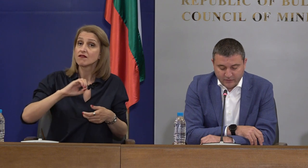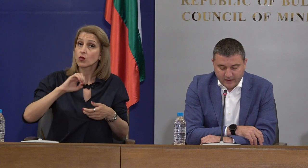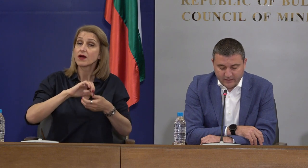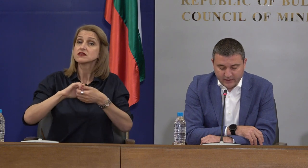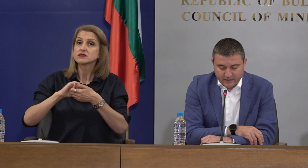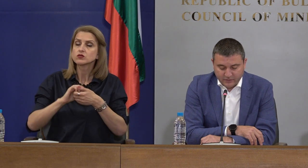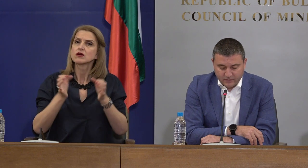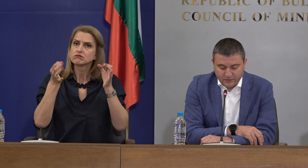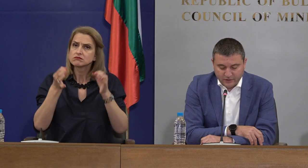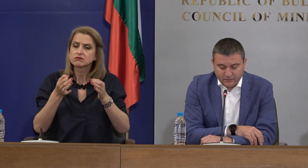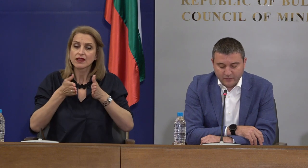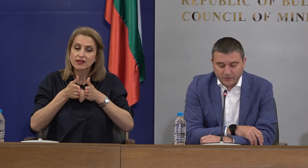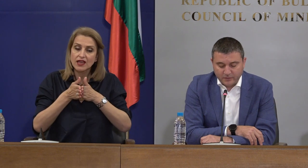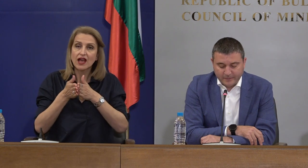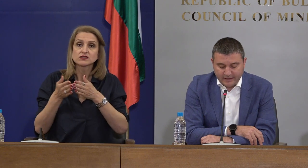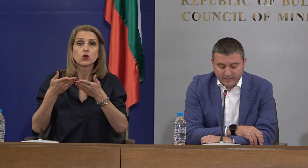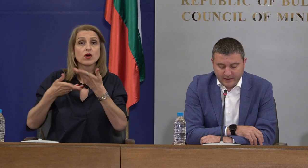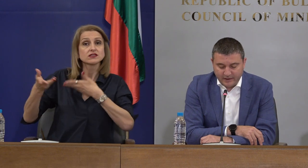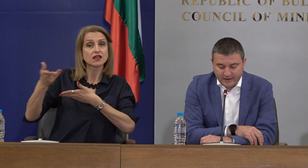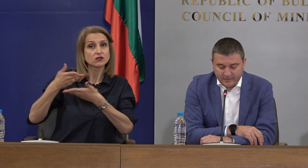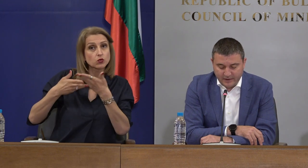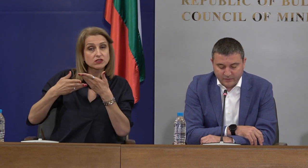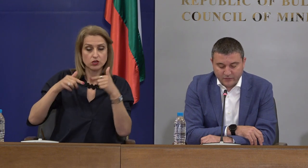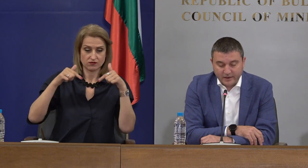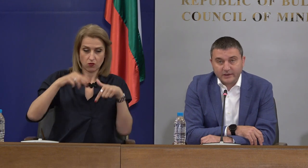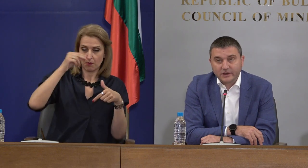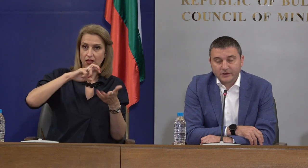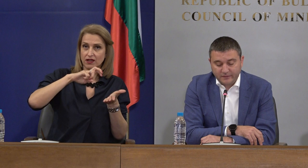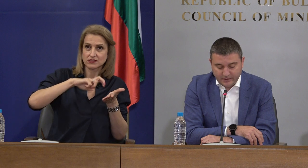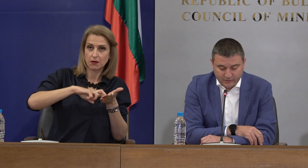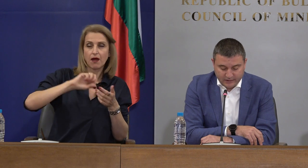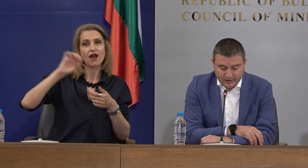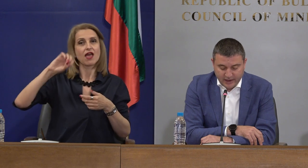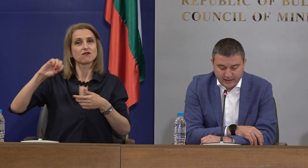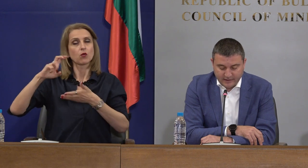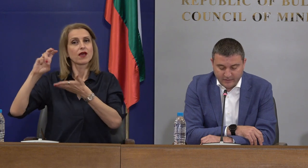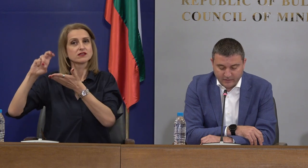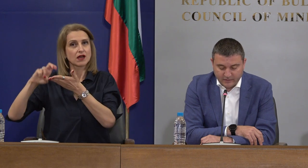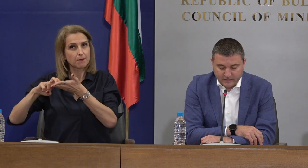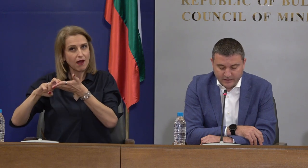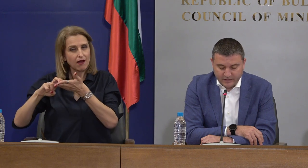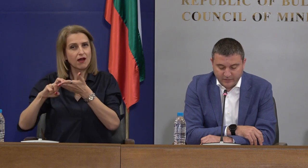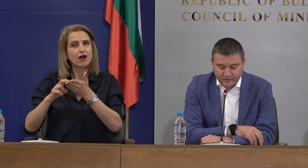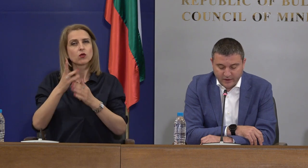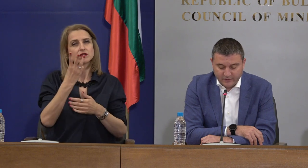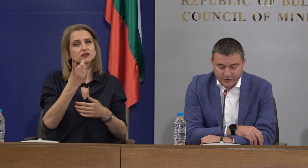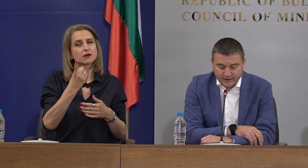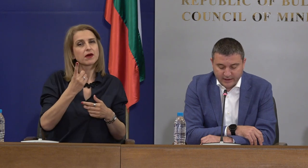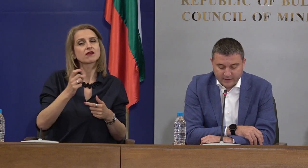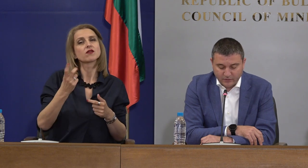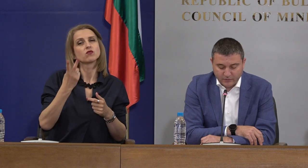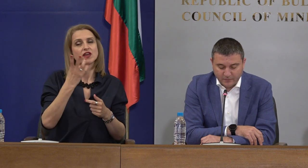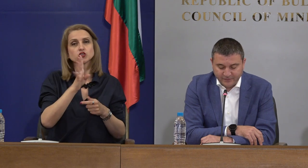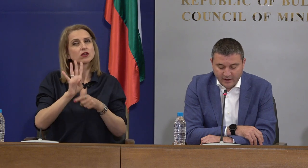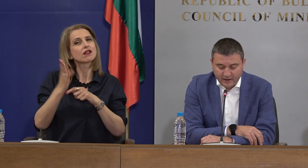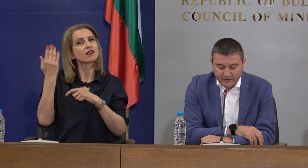чрез установяване на тясно сътрудничество между ЕЦБ и БНБ и на основание член 4 от решение на ЕЦБ от 31 януари